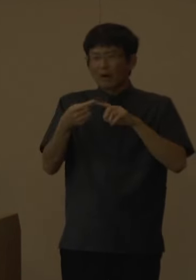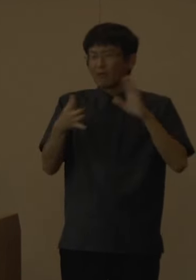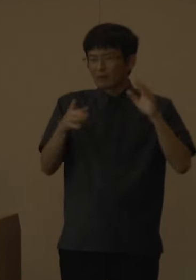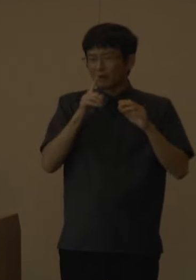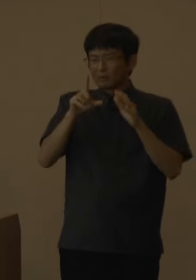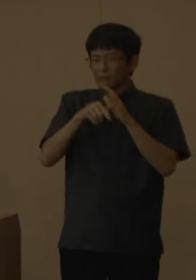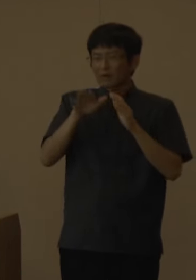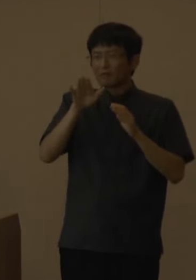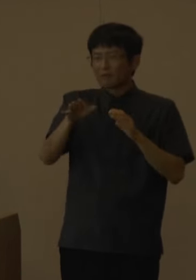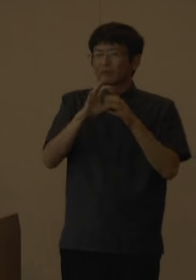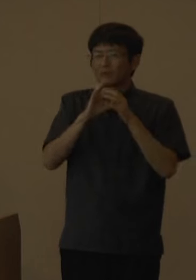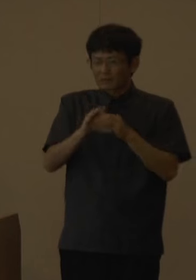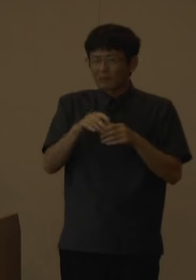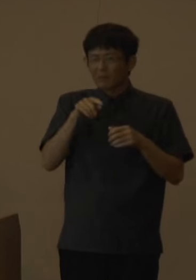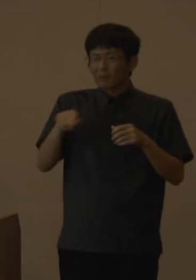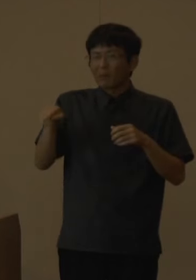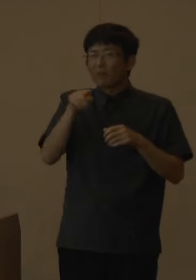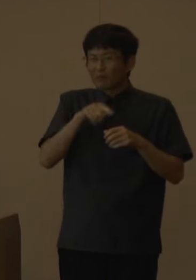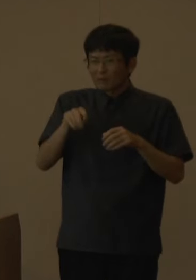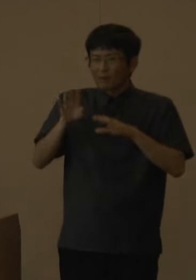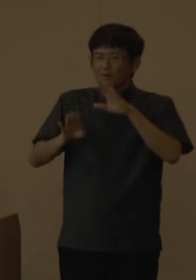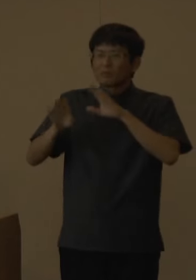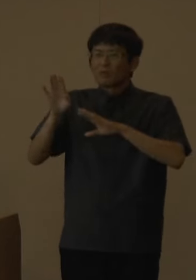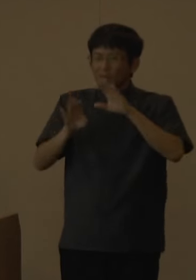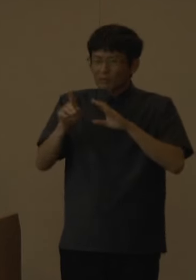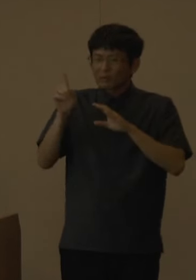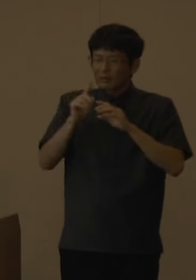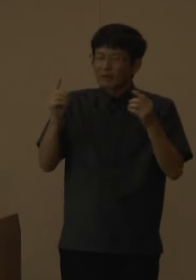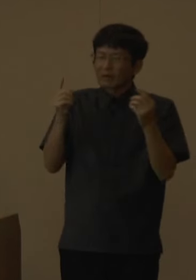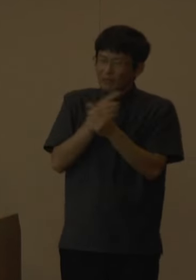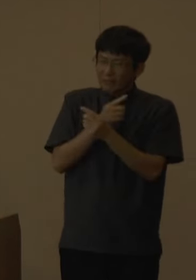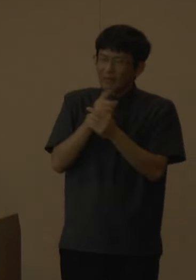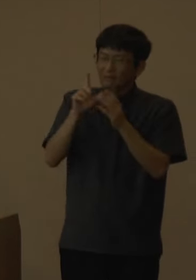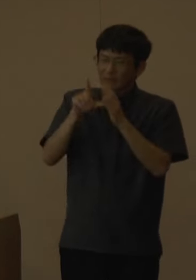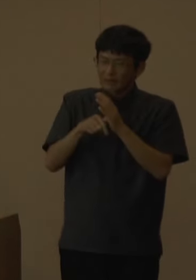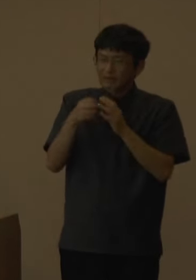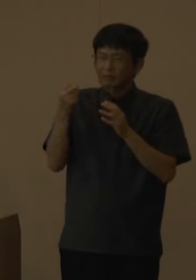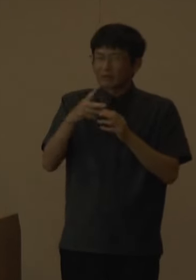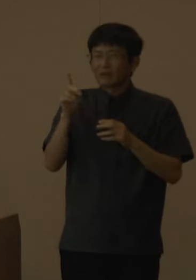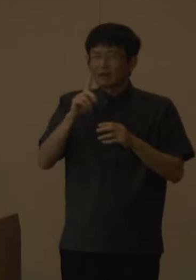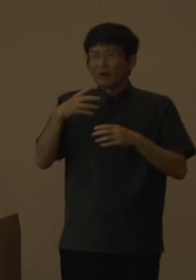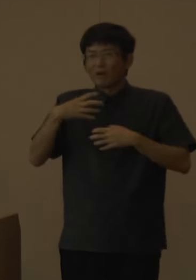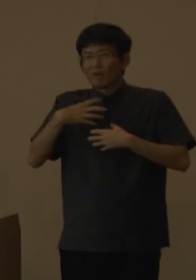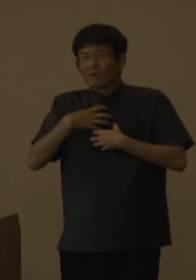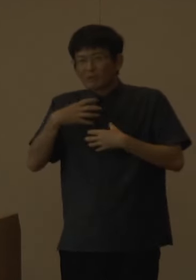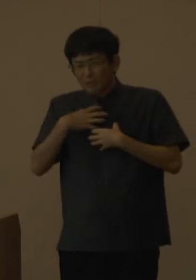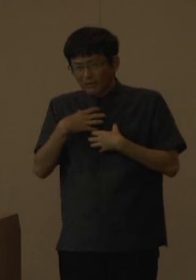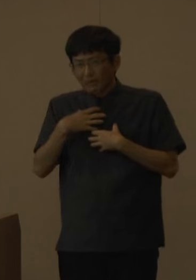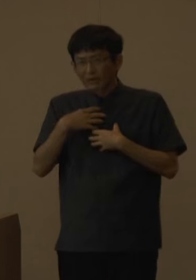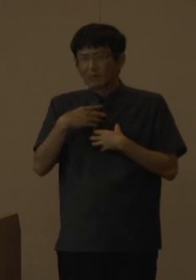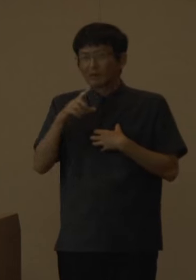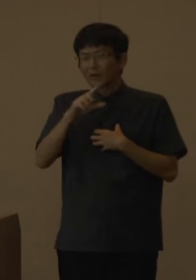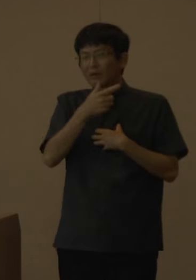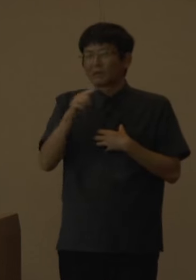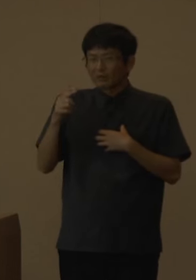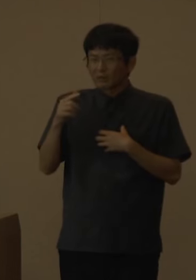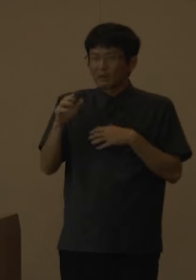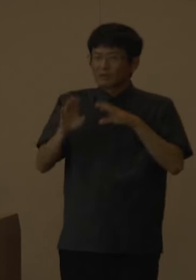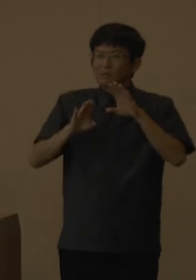のことについてはこの状況が変わったと、つまりその恐れとかいろんな形でのその状況は